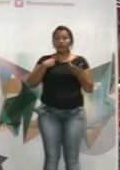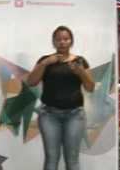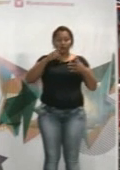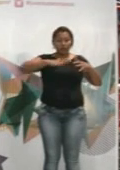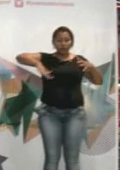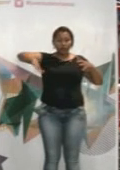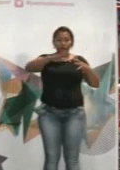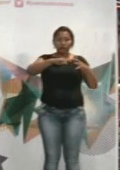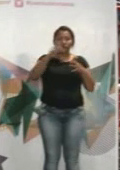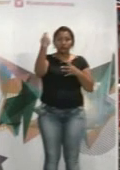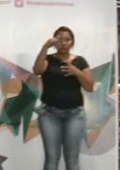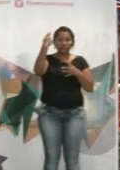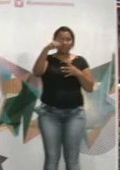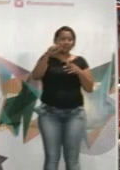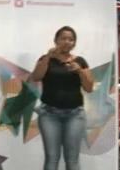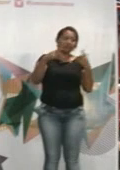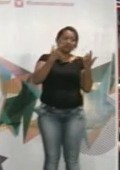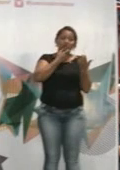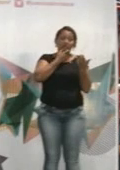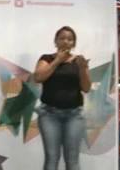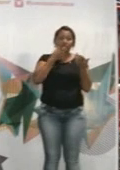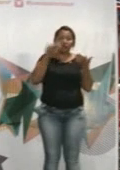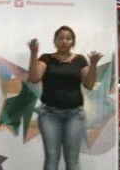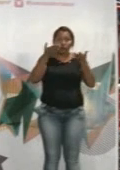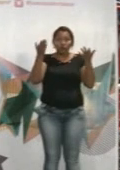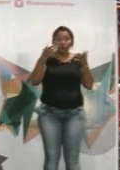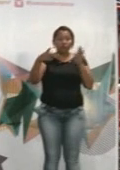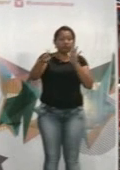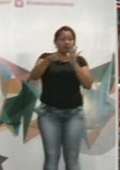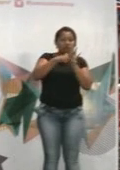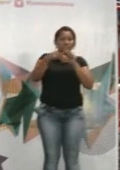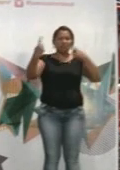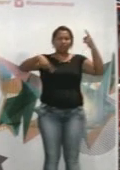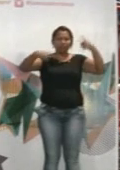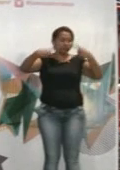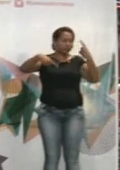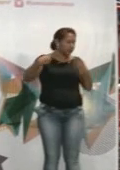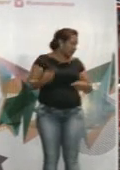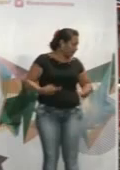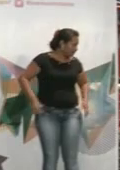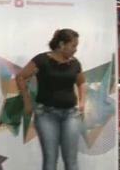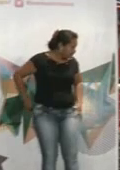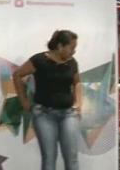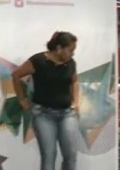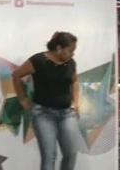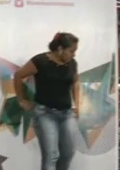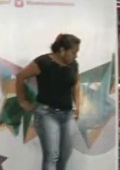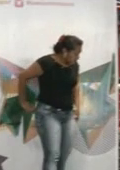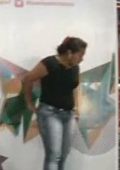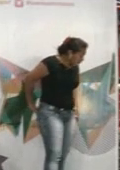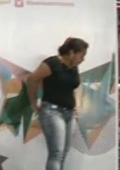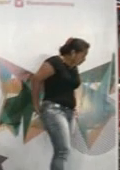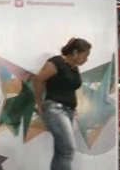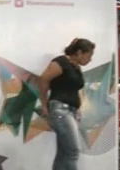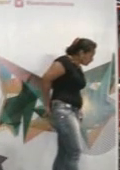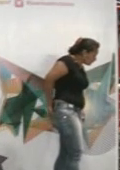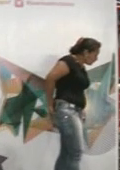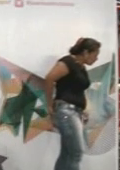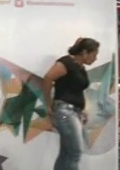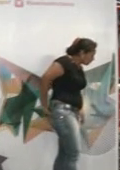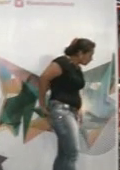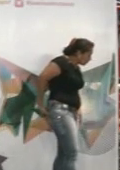da Argentina, mas a Inglaterra até hoje fica dizendo que pertence a eles, tal, e até hoje eles não inventaram uma solução